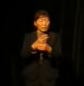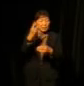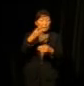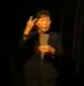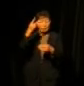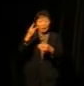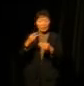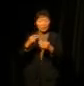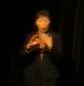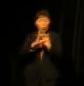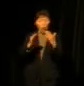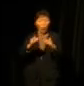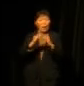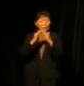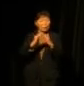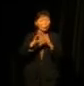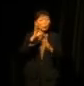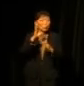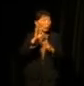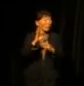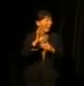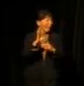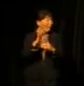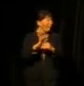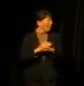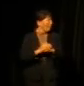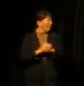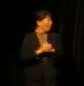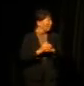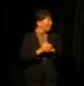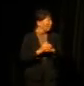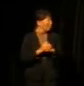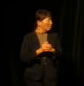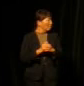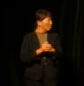校舎作ってる最中の様子です。で、